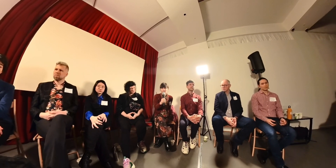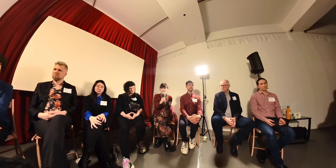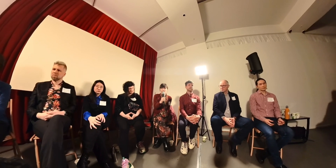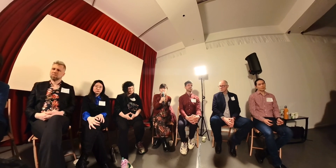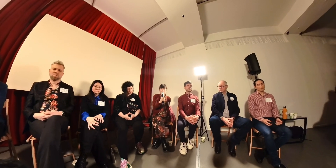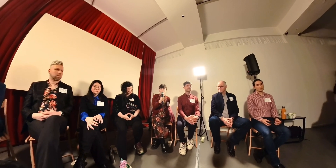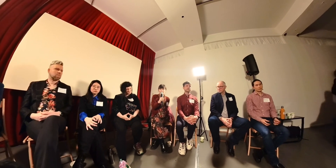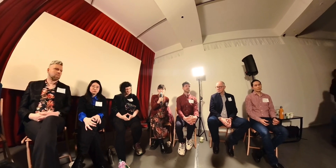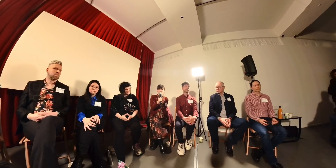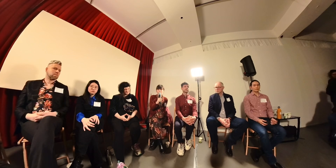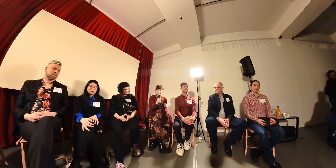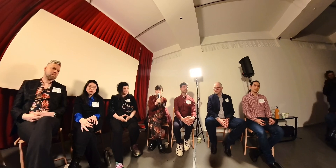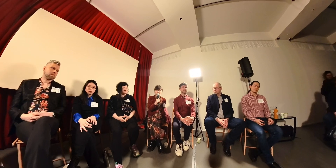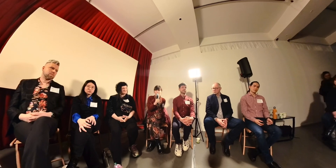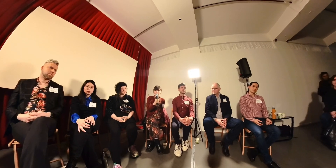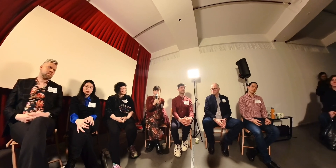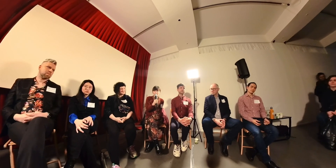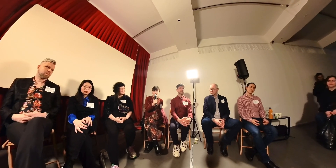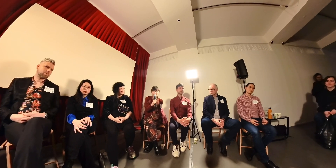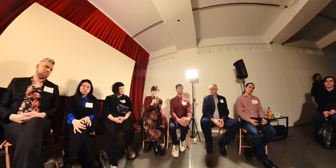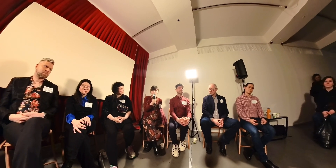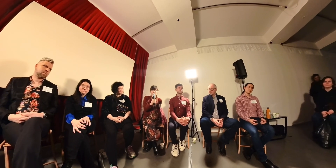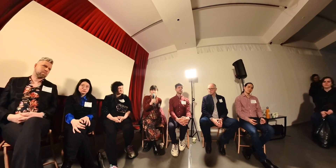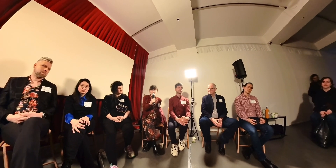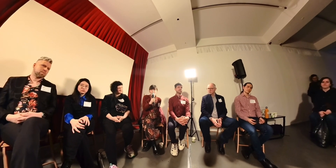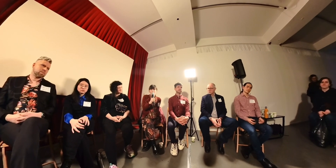nebo vysoce postaveným osobám,